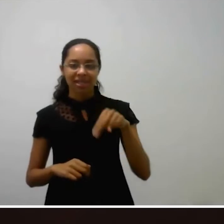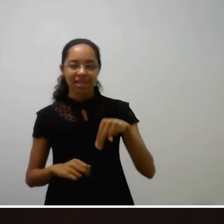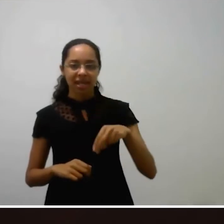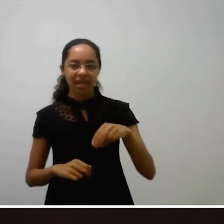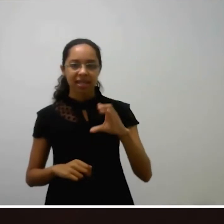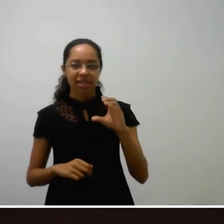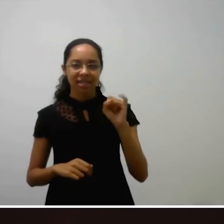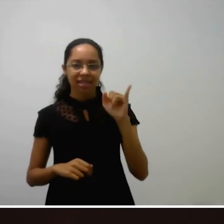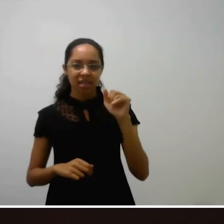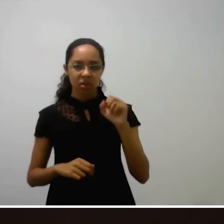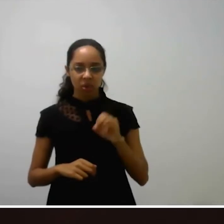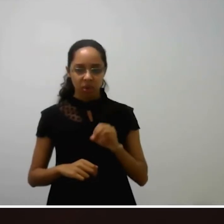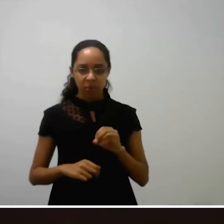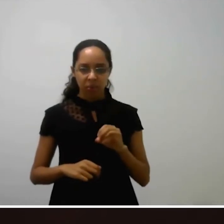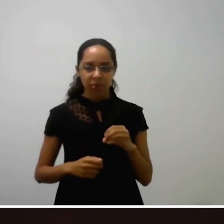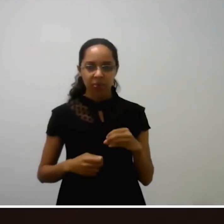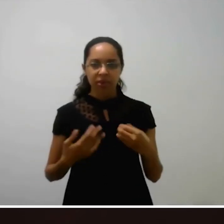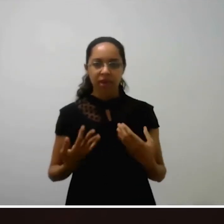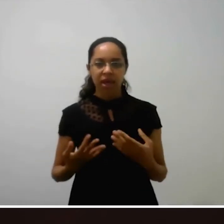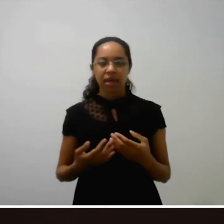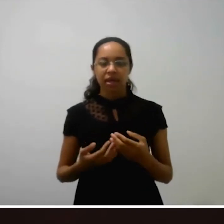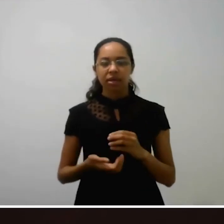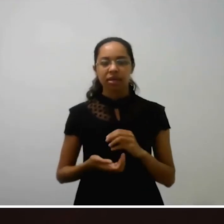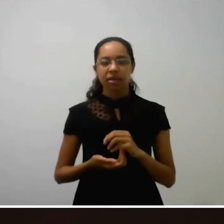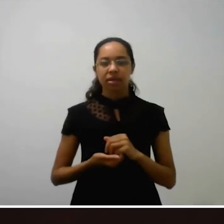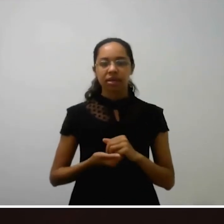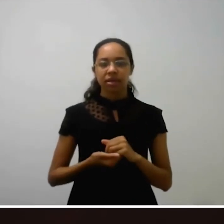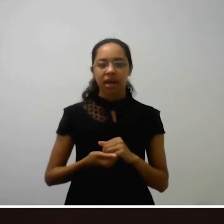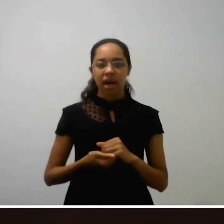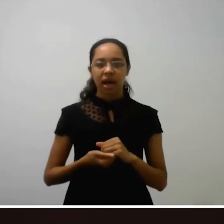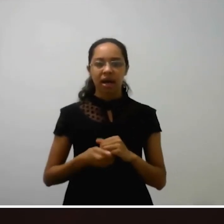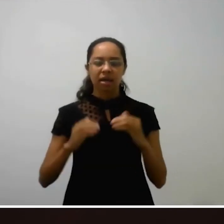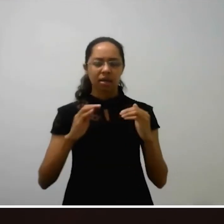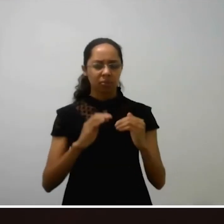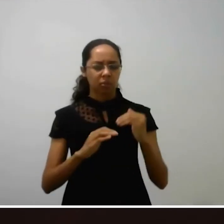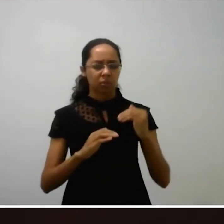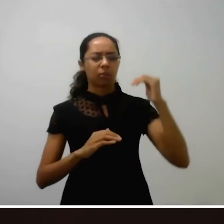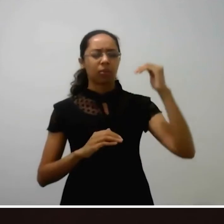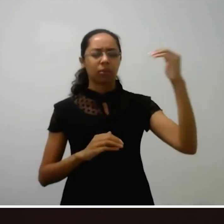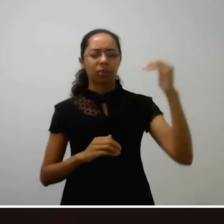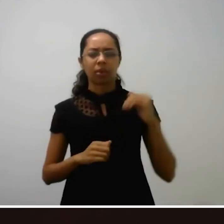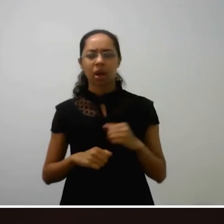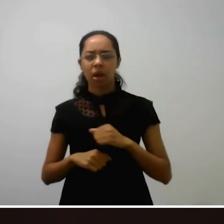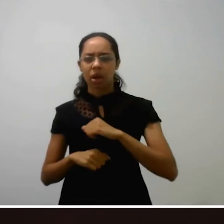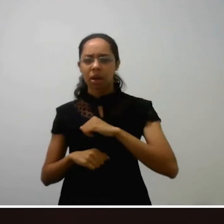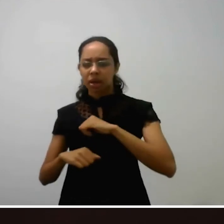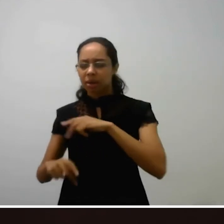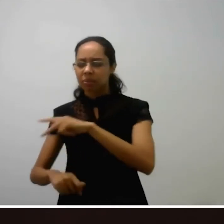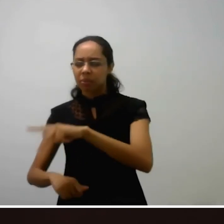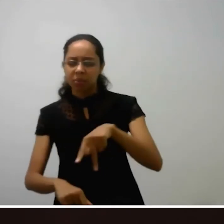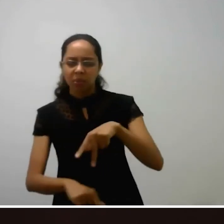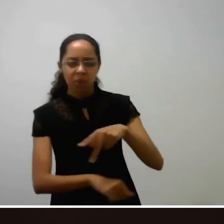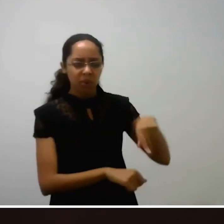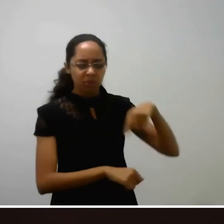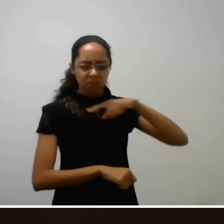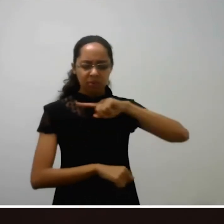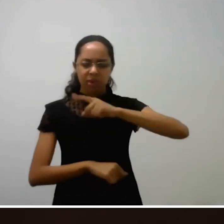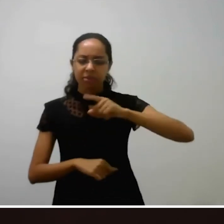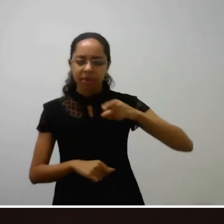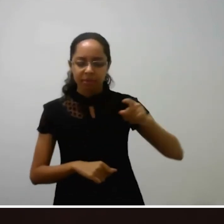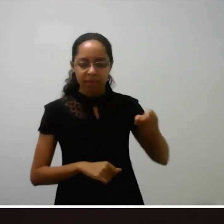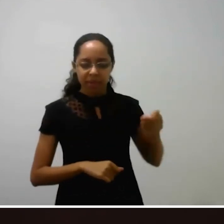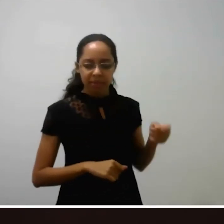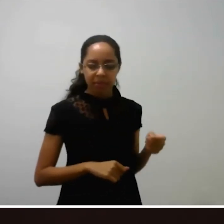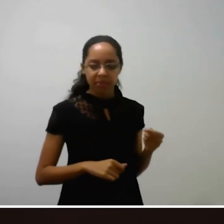poder, né, sobre as nações. O Papa havia humilhado os poderosos reis da Alemanha,